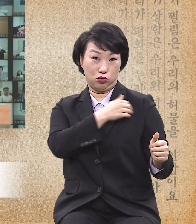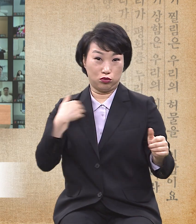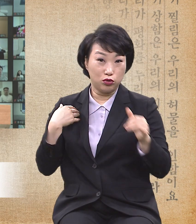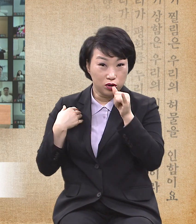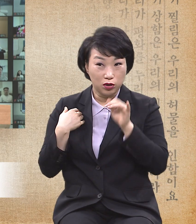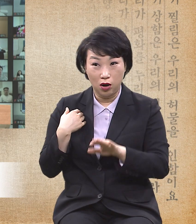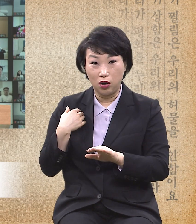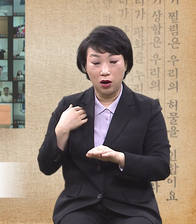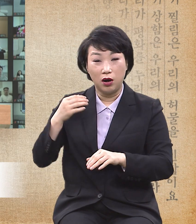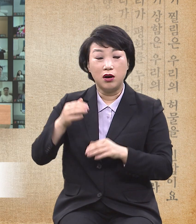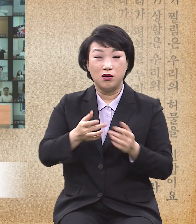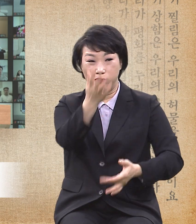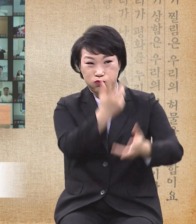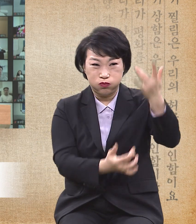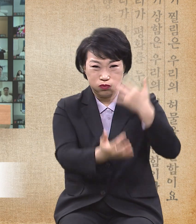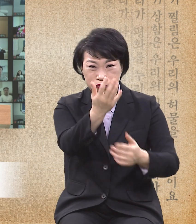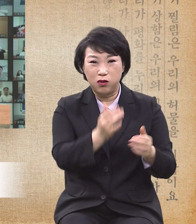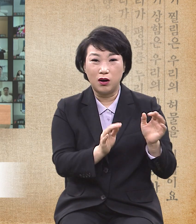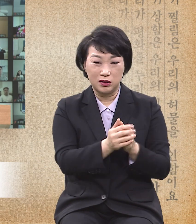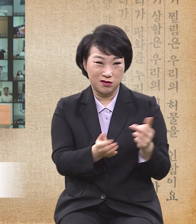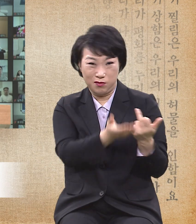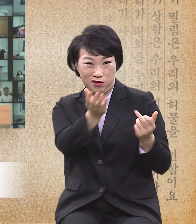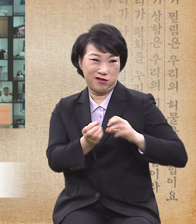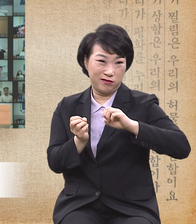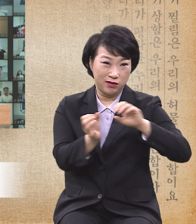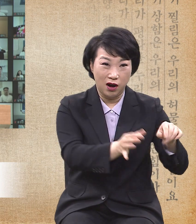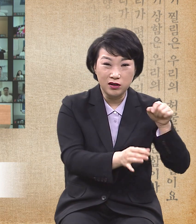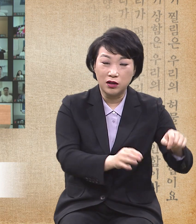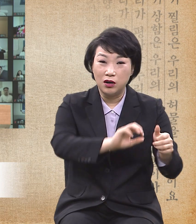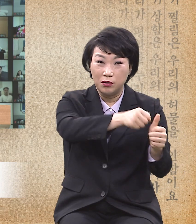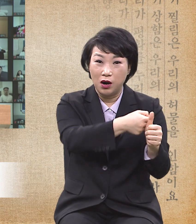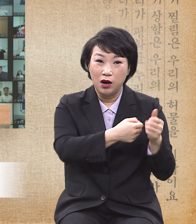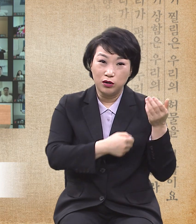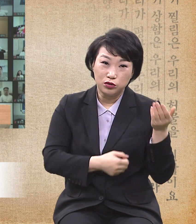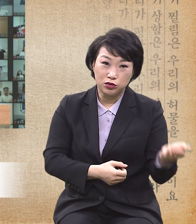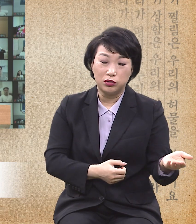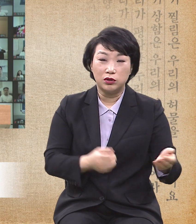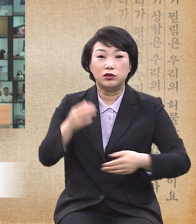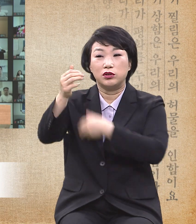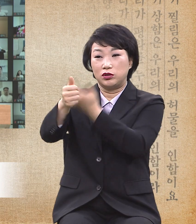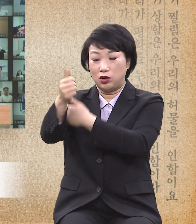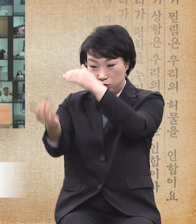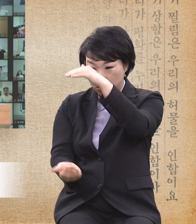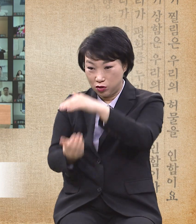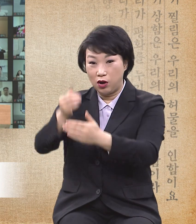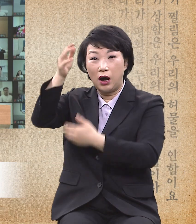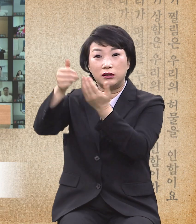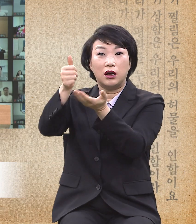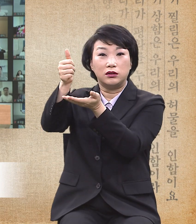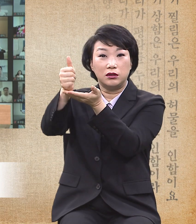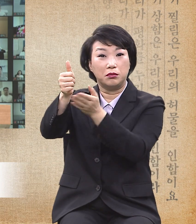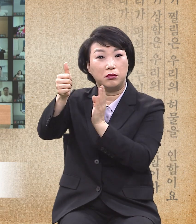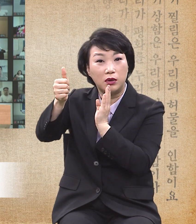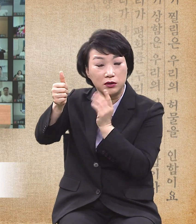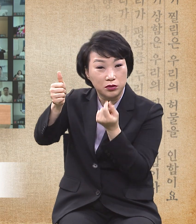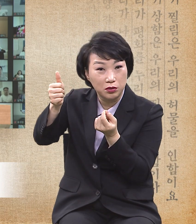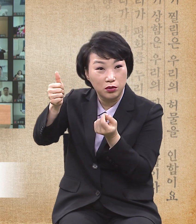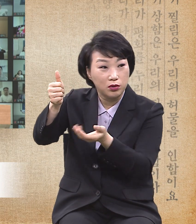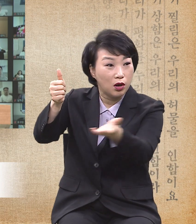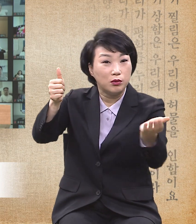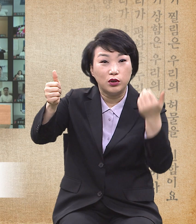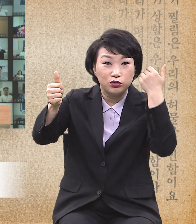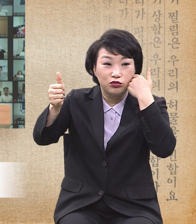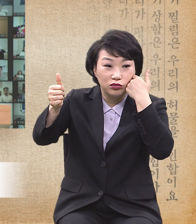심판하시면서 타는 불못에 던져서 처벌하는 전능자이신 그분을